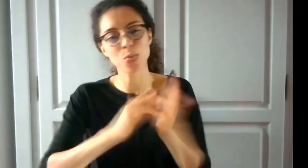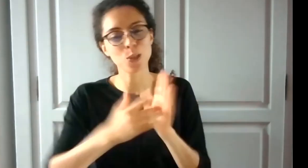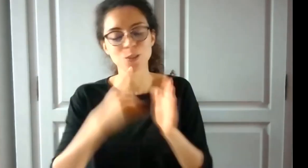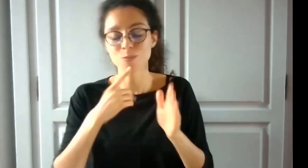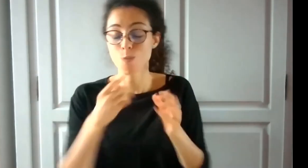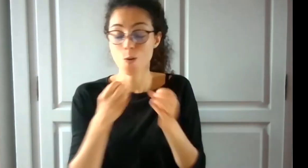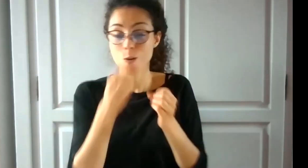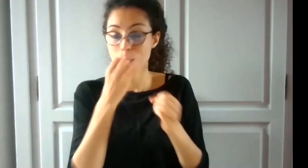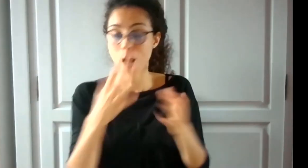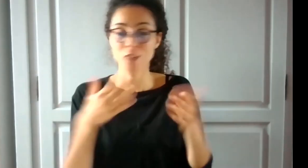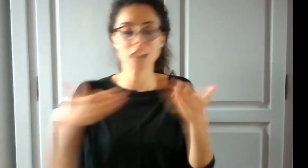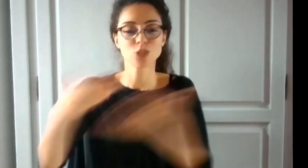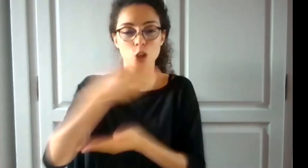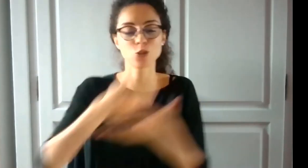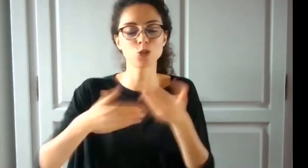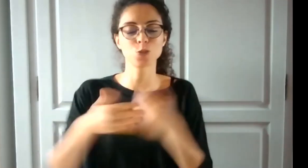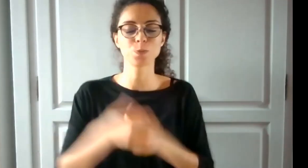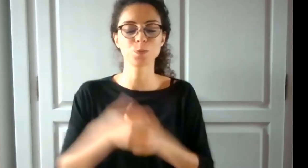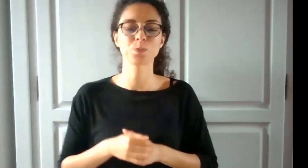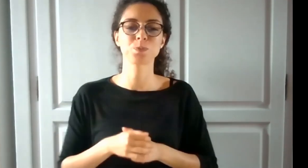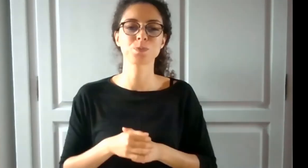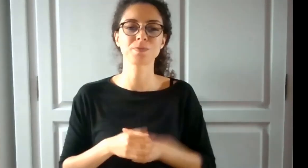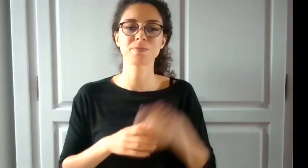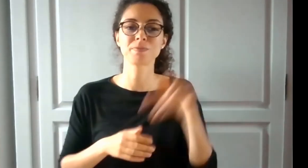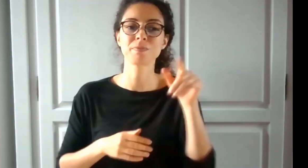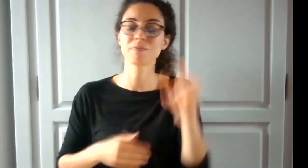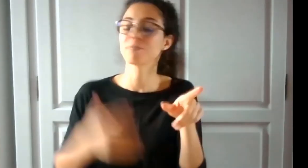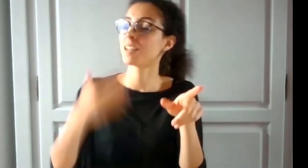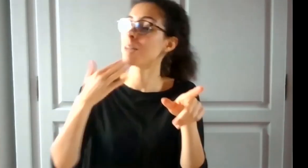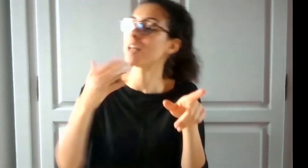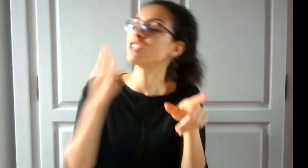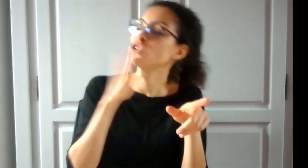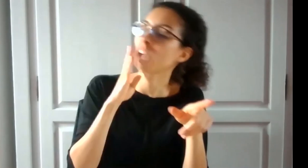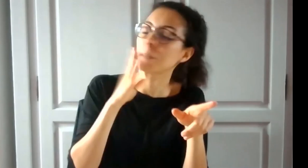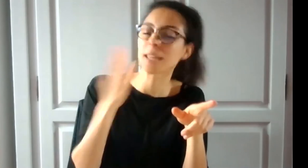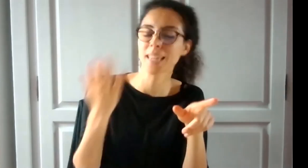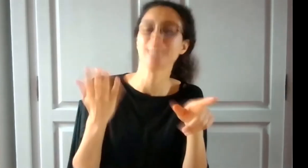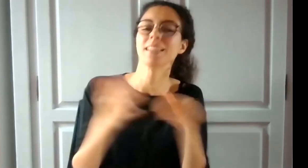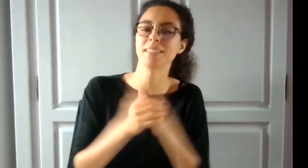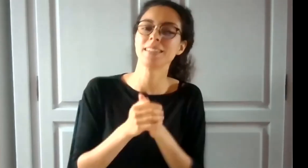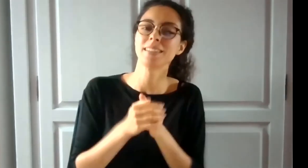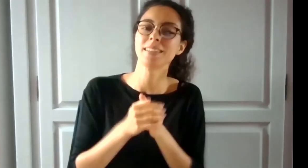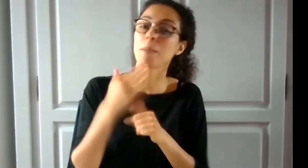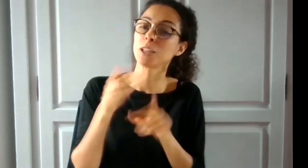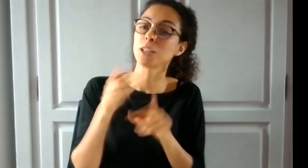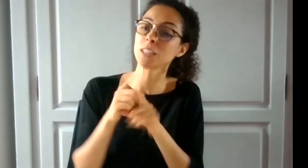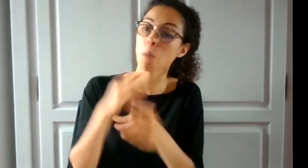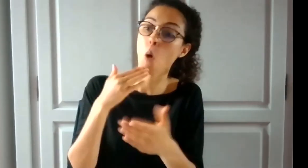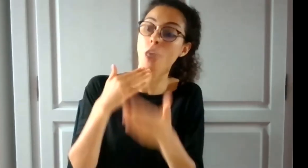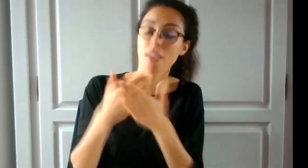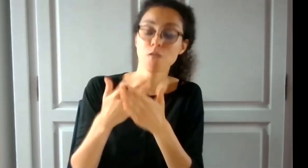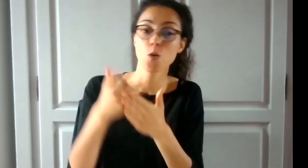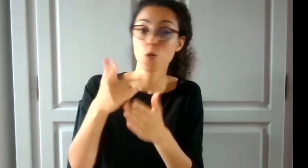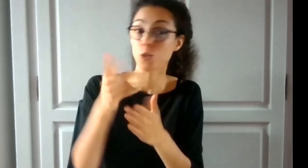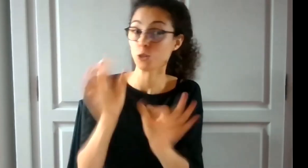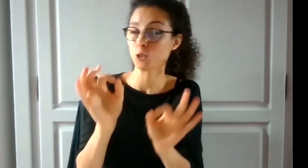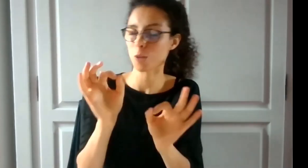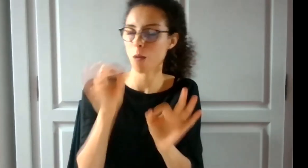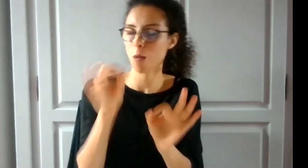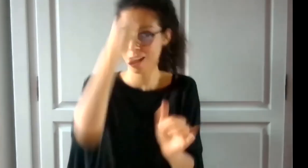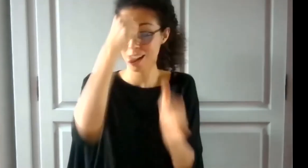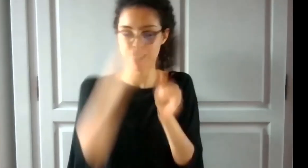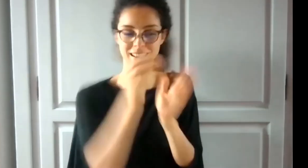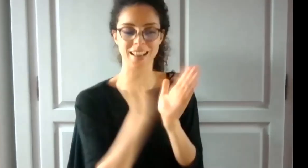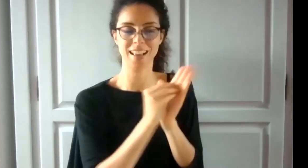mobilisation qui va porter des fruits. Merci Jérémy, merci aussi pour ce rendez-vous à ajouter à l'agenda de